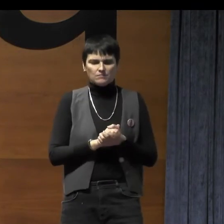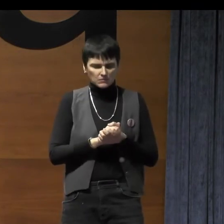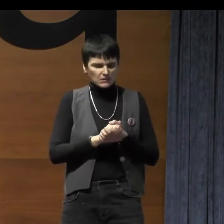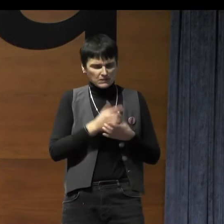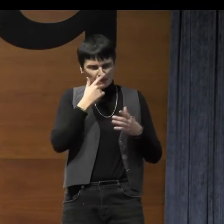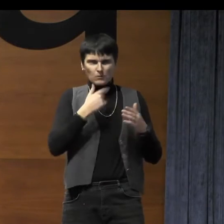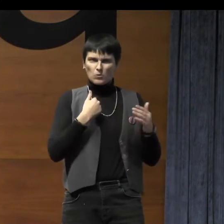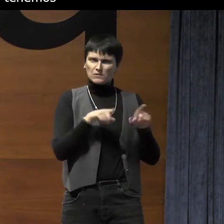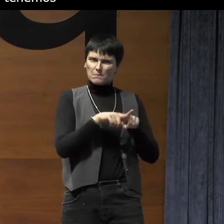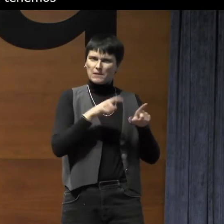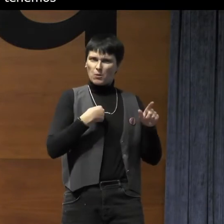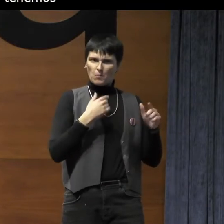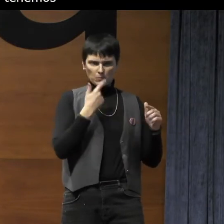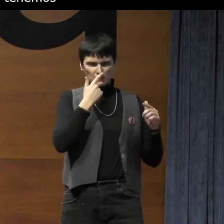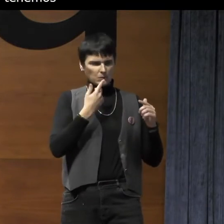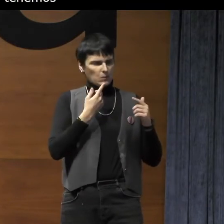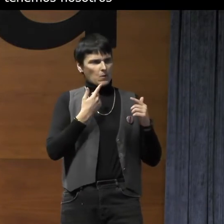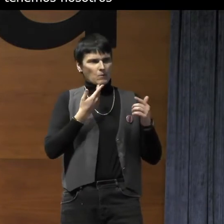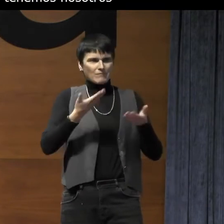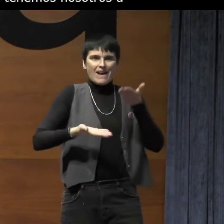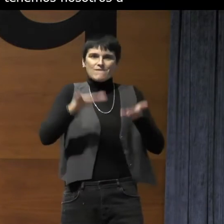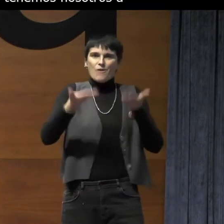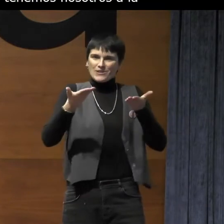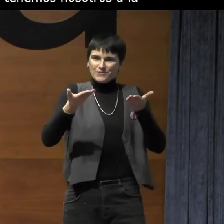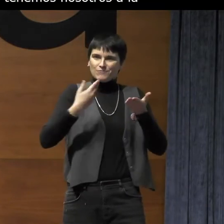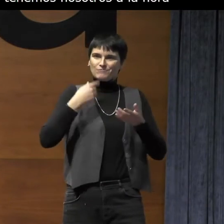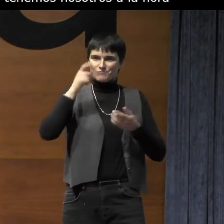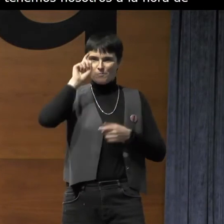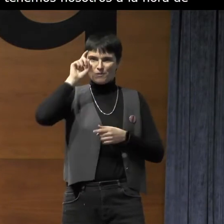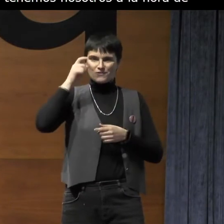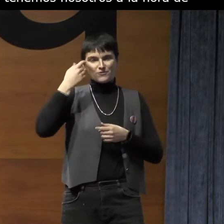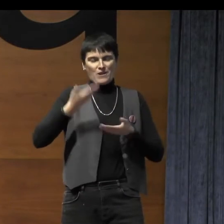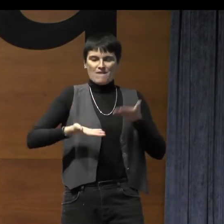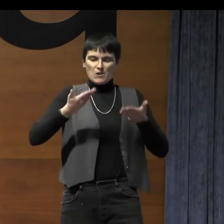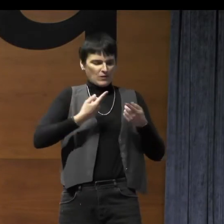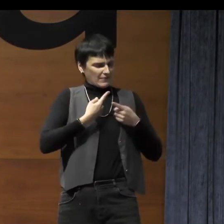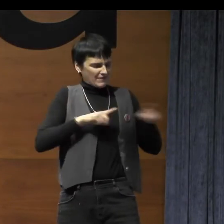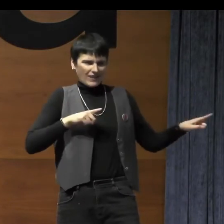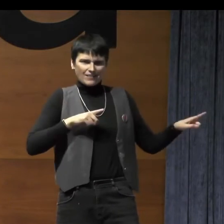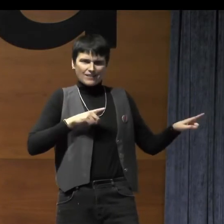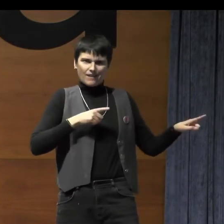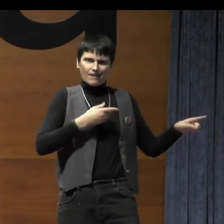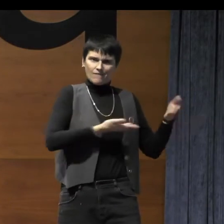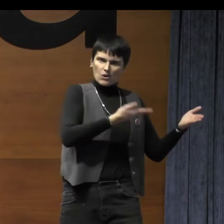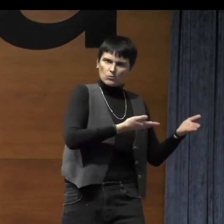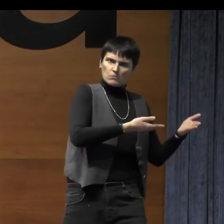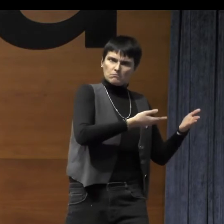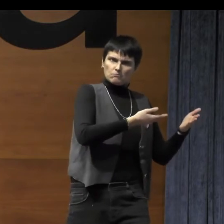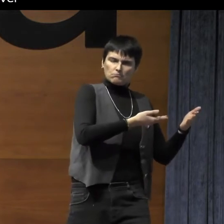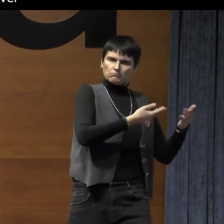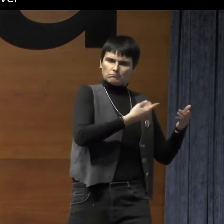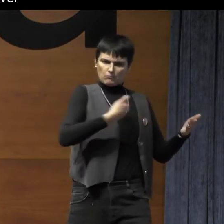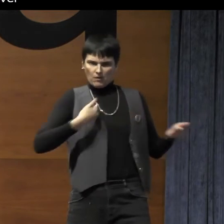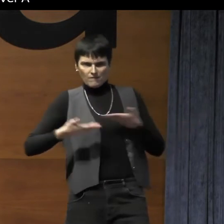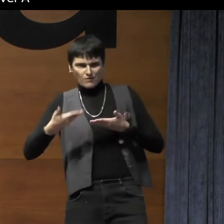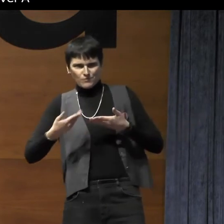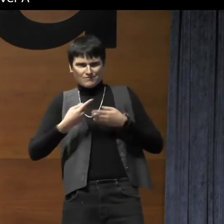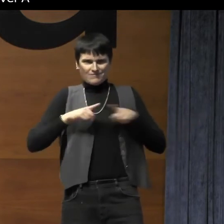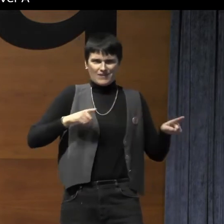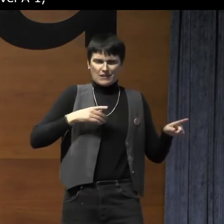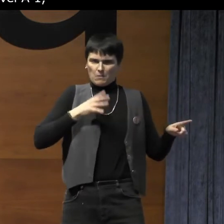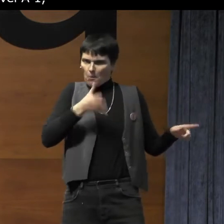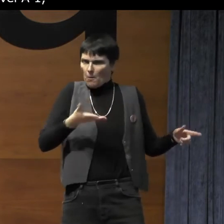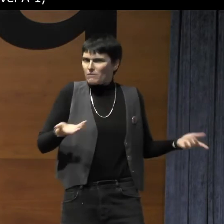Es habitual también que en cursos iniciales de lengua de signos, un nivel A1, A2, nos sintamos aburridos o